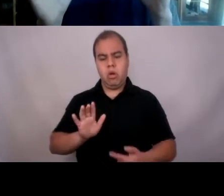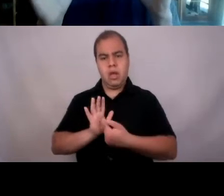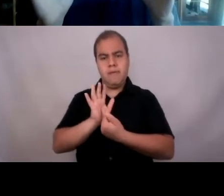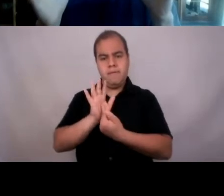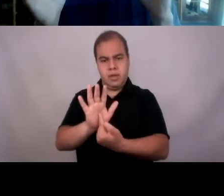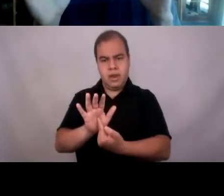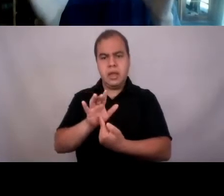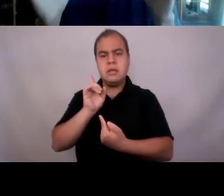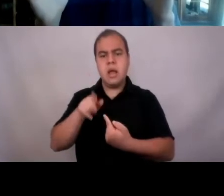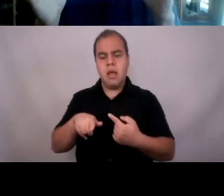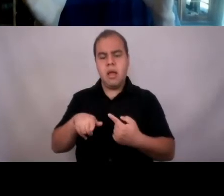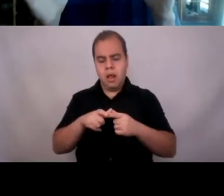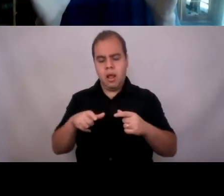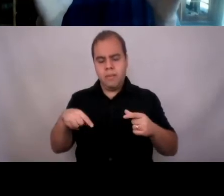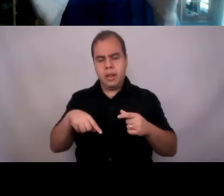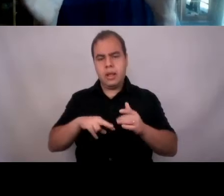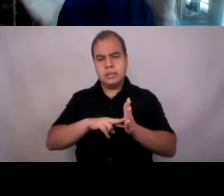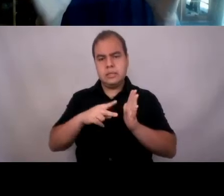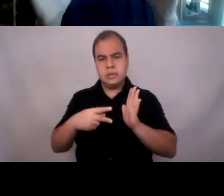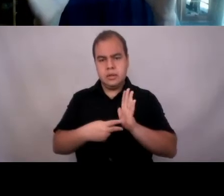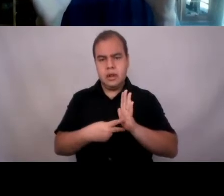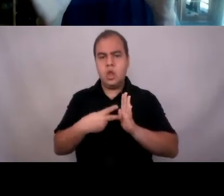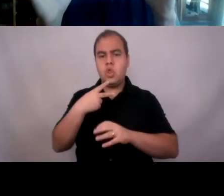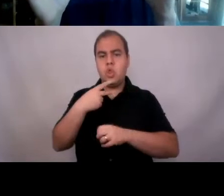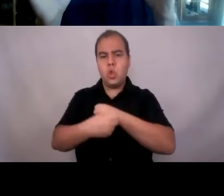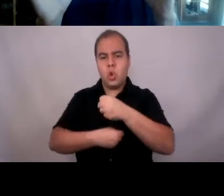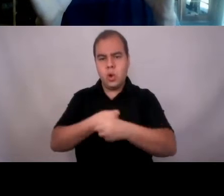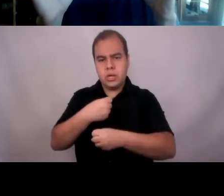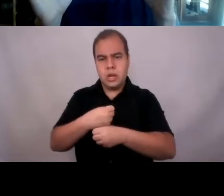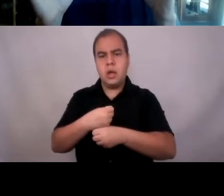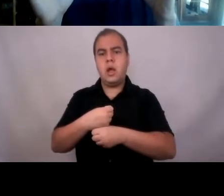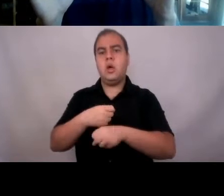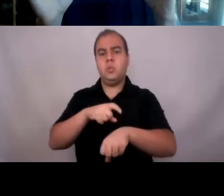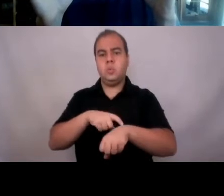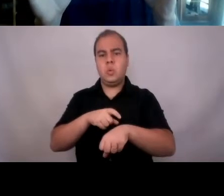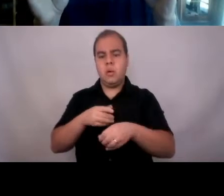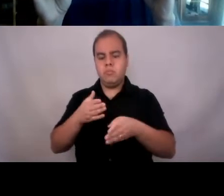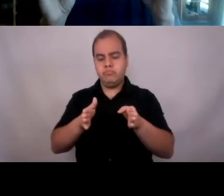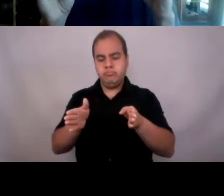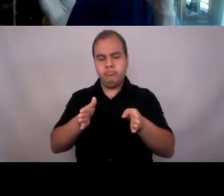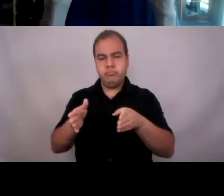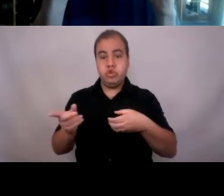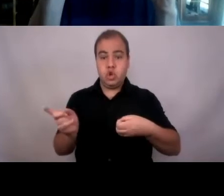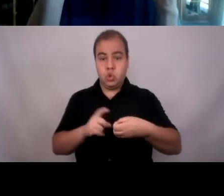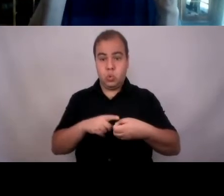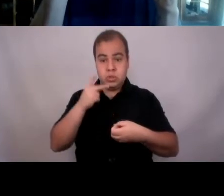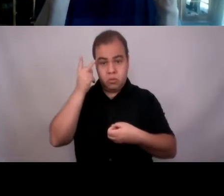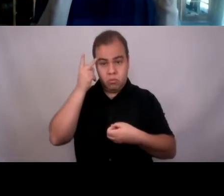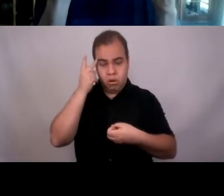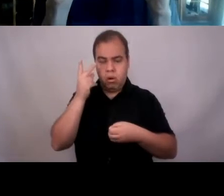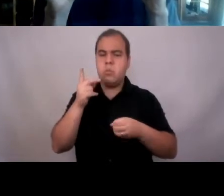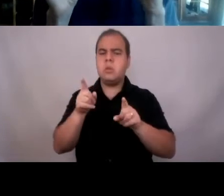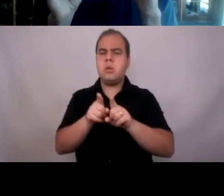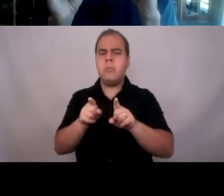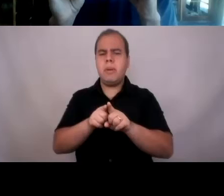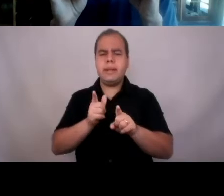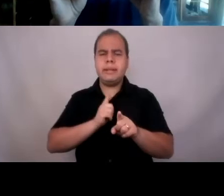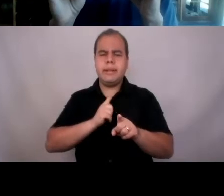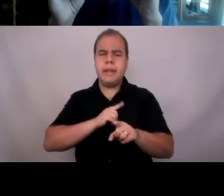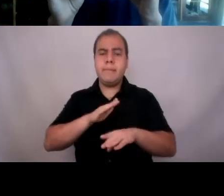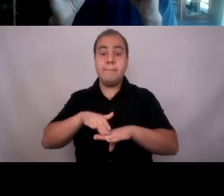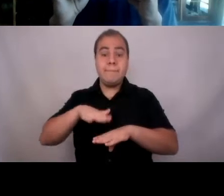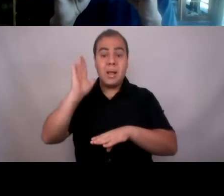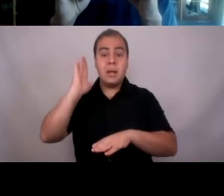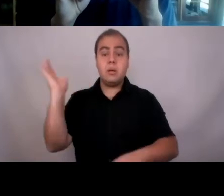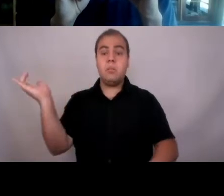que corresponde a cerca de 2 anos de tempo de retorno em São Paulo, tá? E que, ao mesmo tempo, e mais